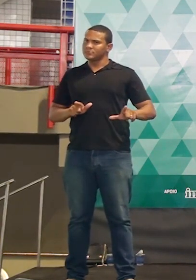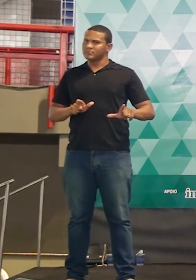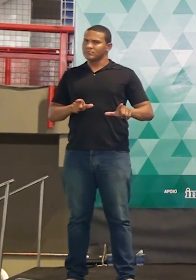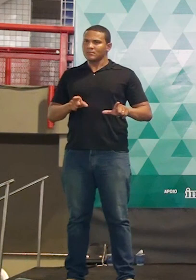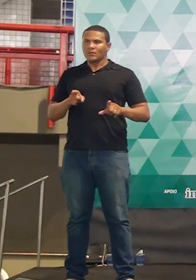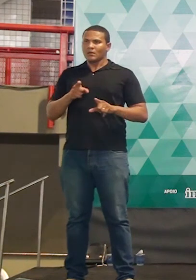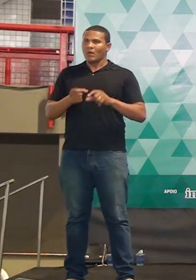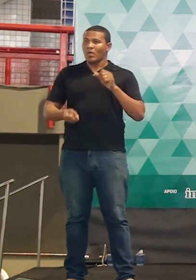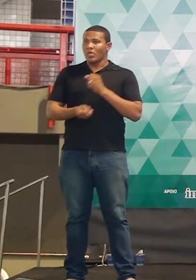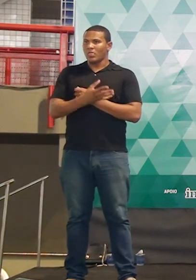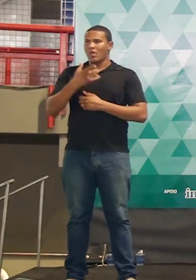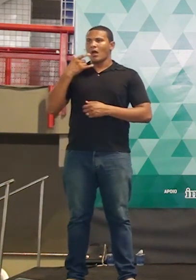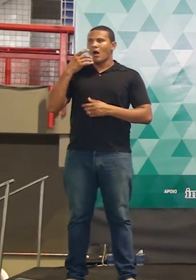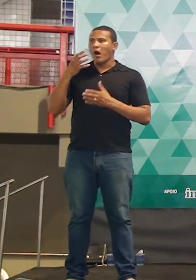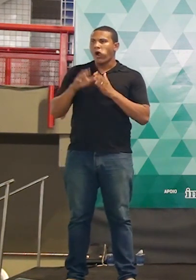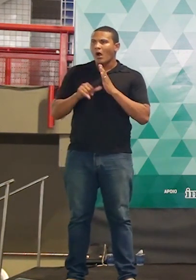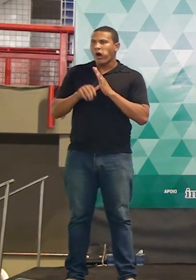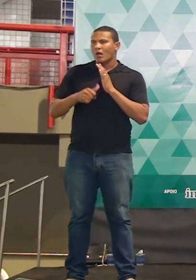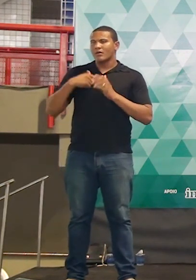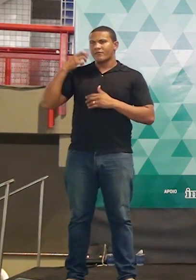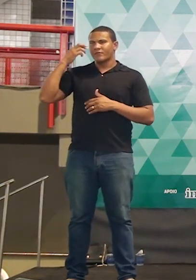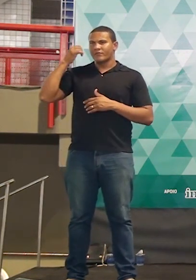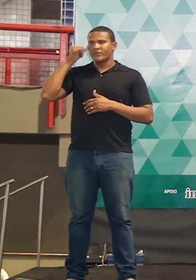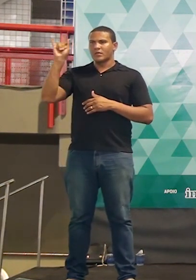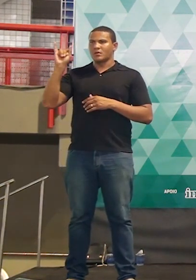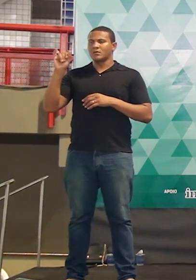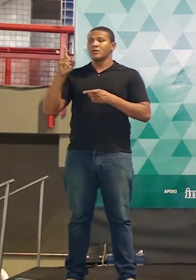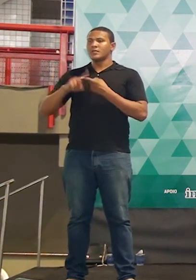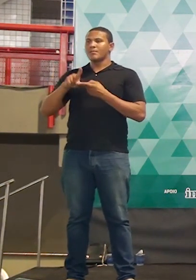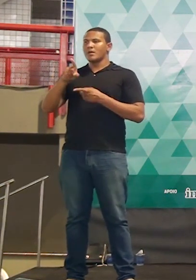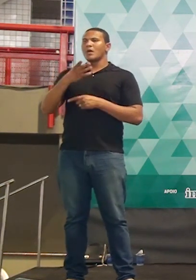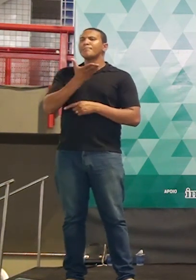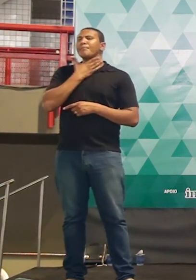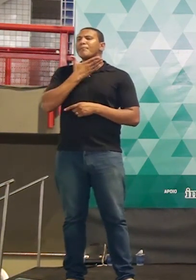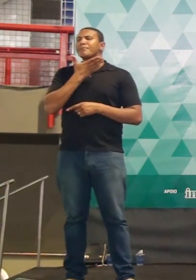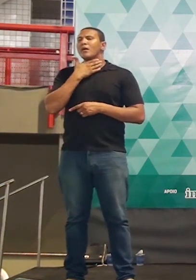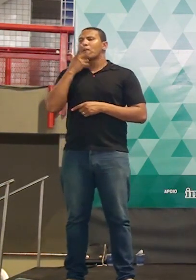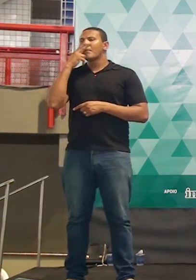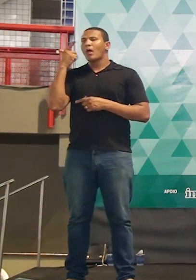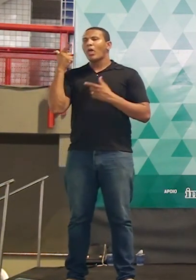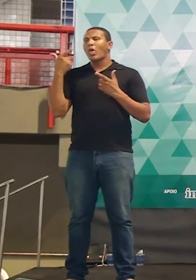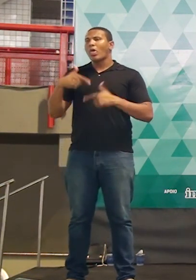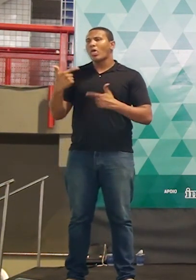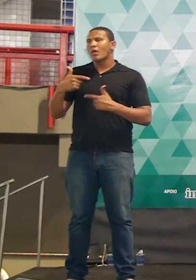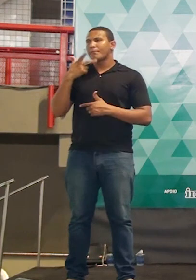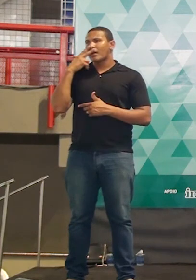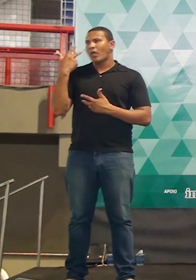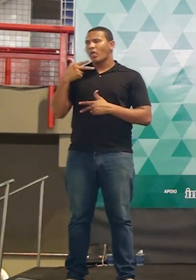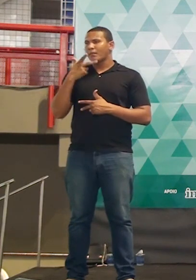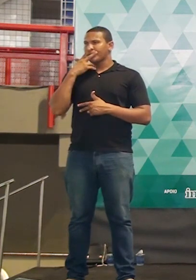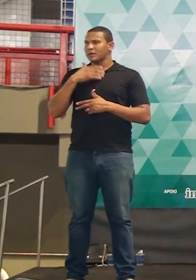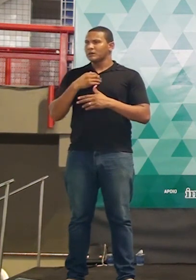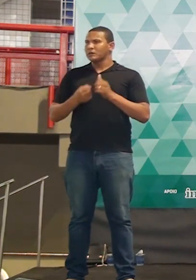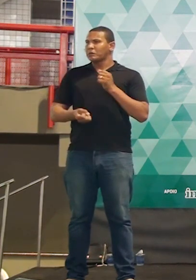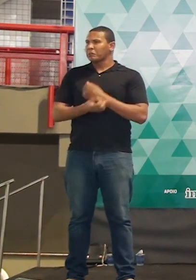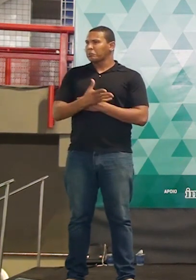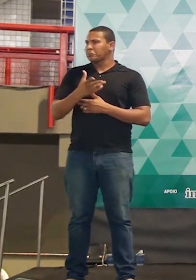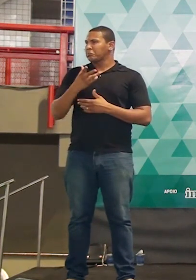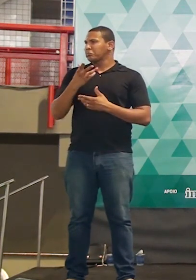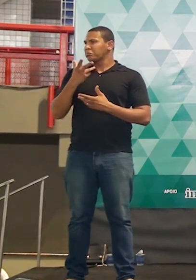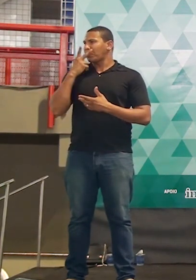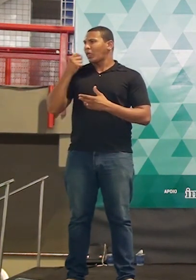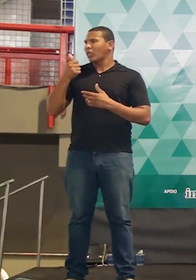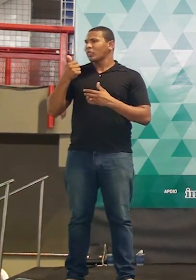povo de ladrão. Não escreva linguagem coloquial. O aí, o tá, do como a gente fala,